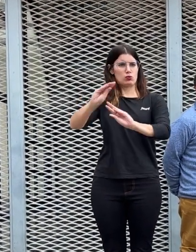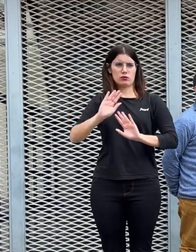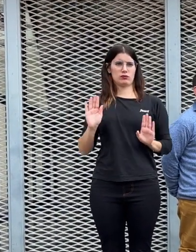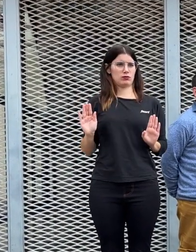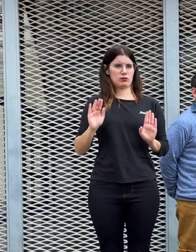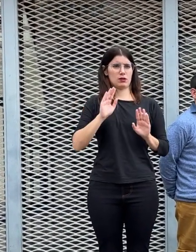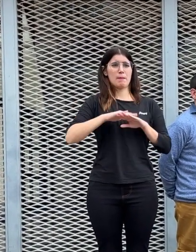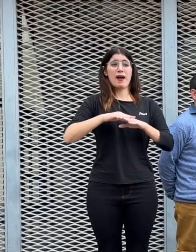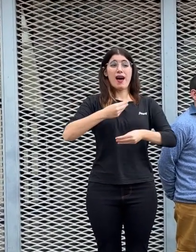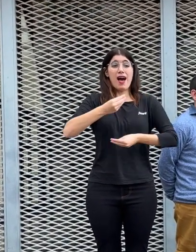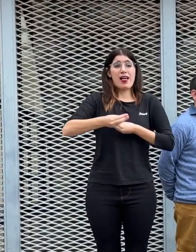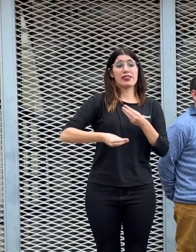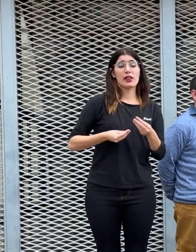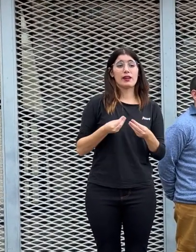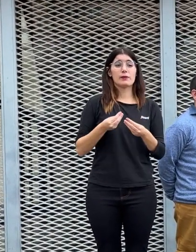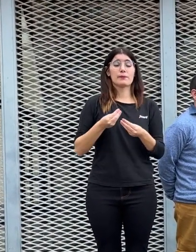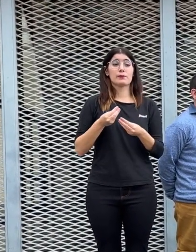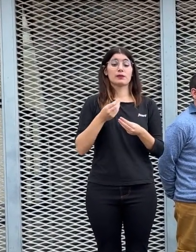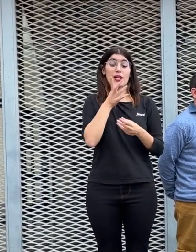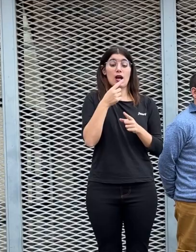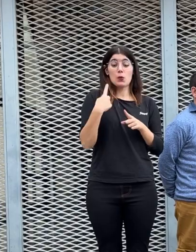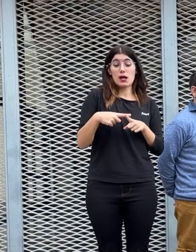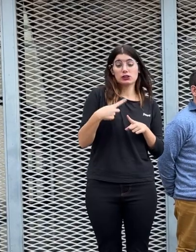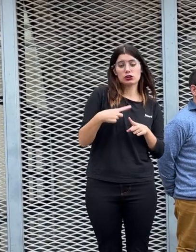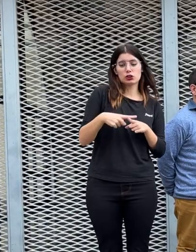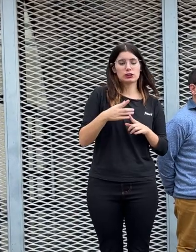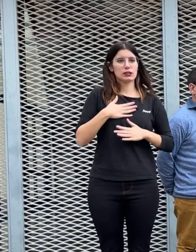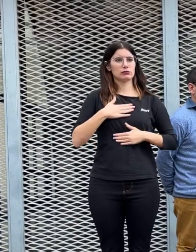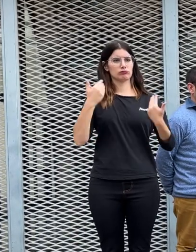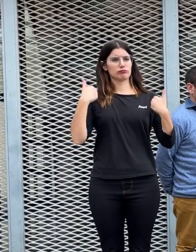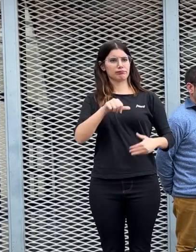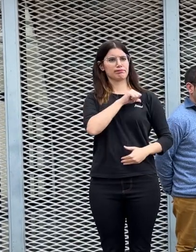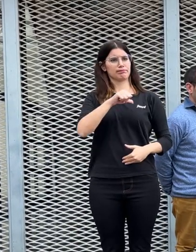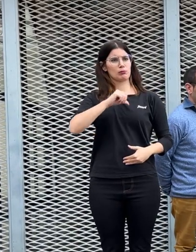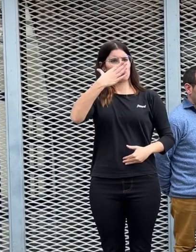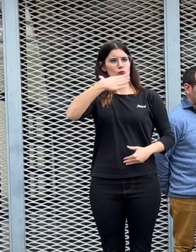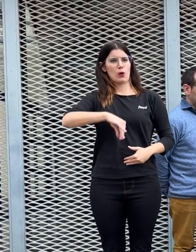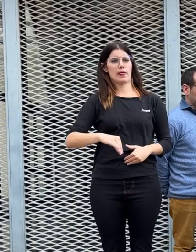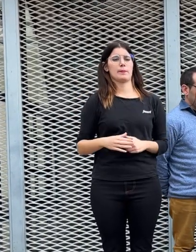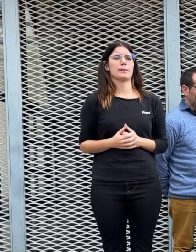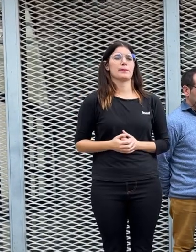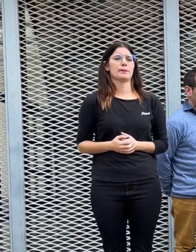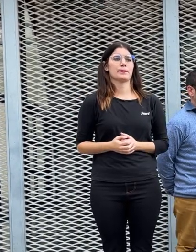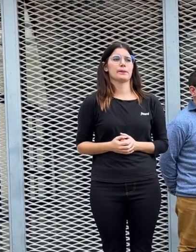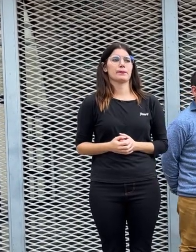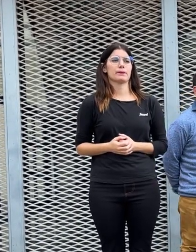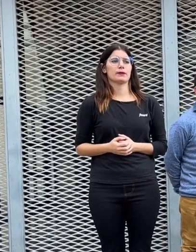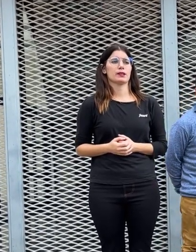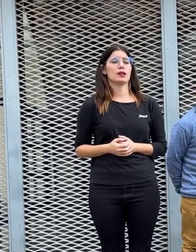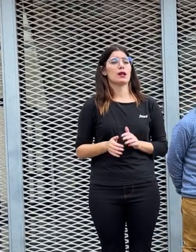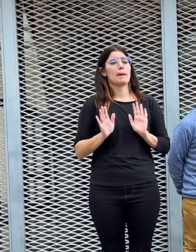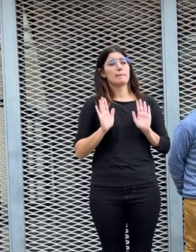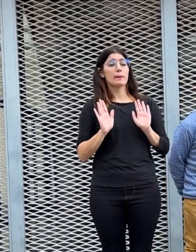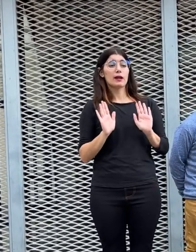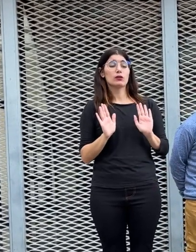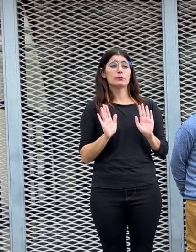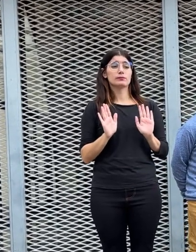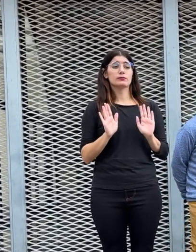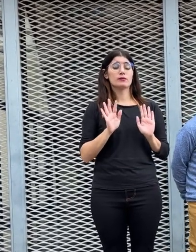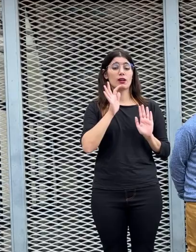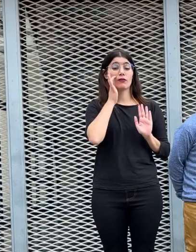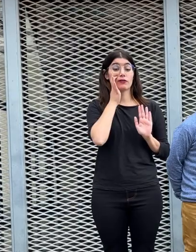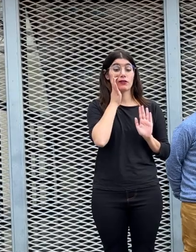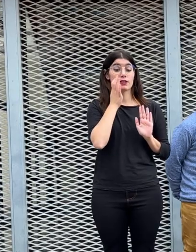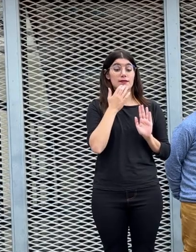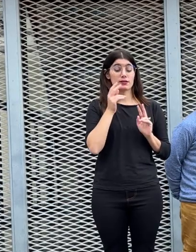hacer y hacer unas cosas por uno mismo. Pero tan solo